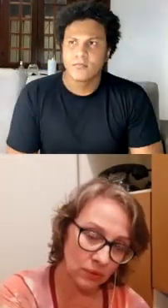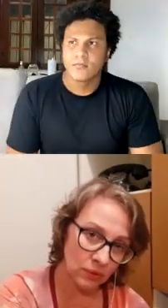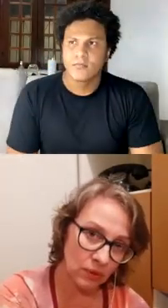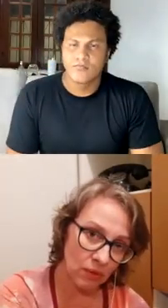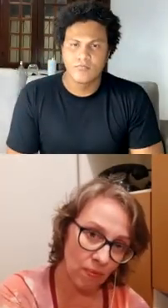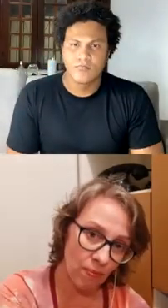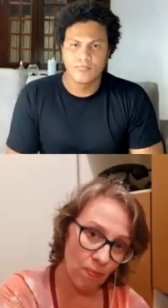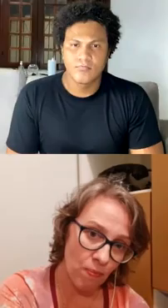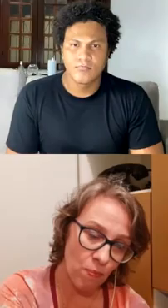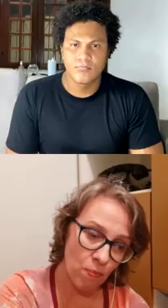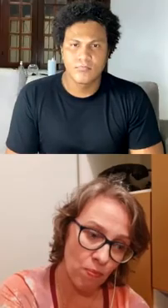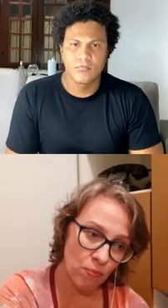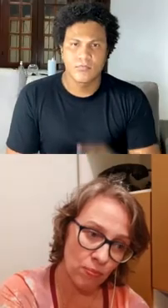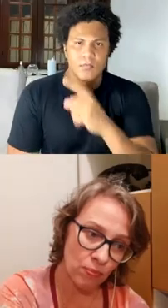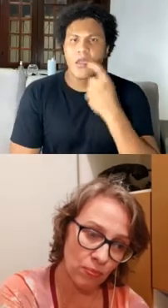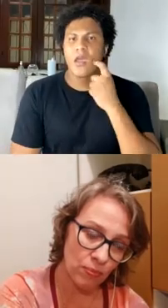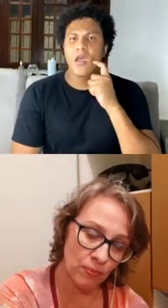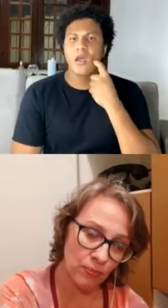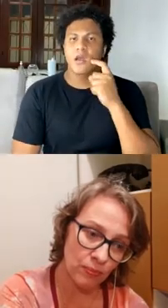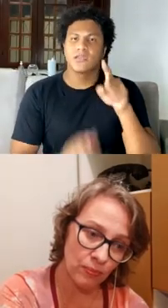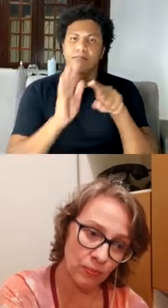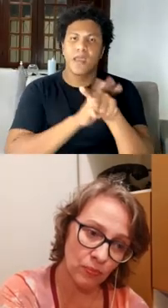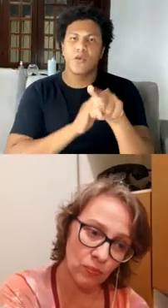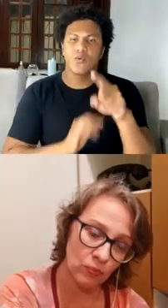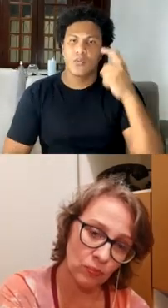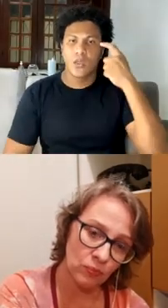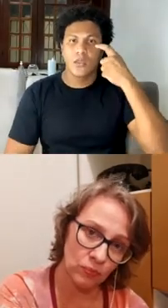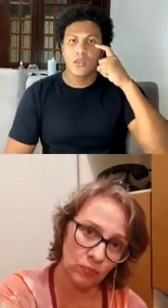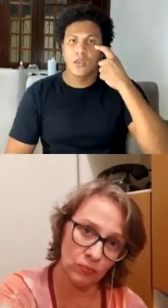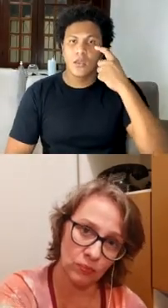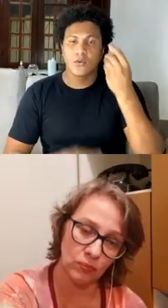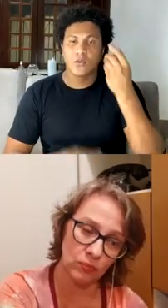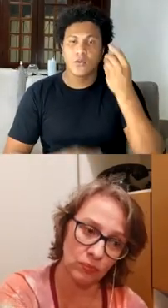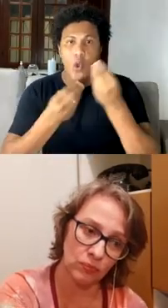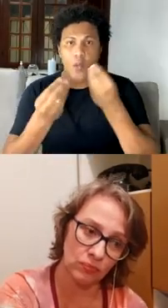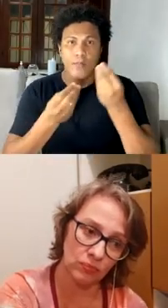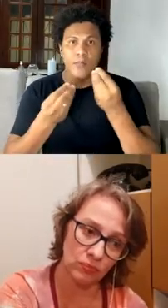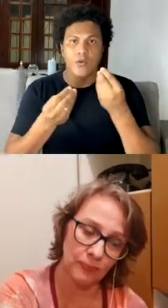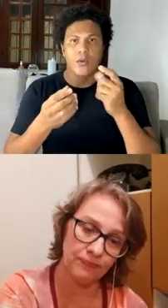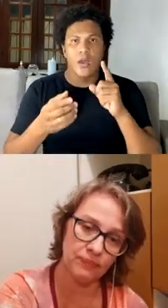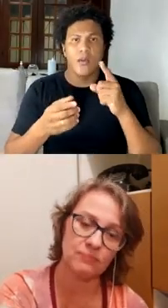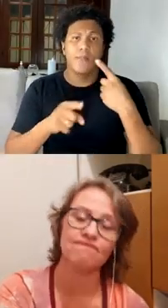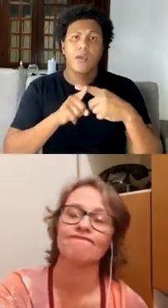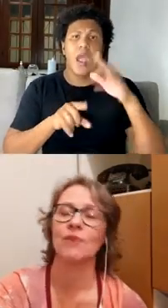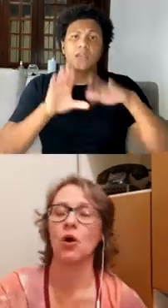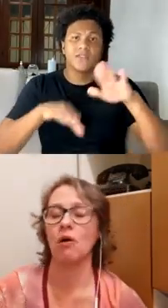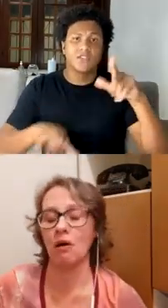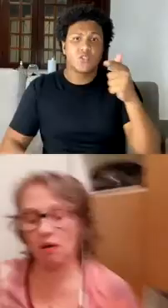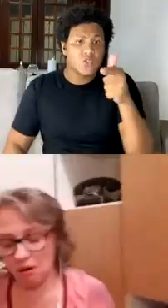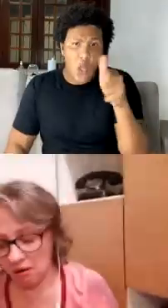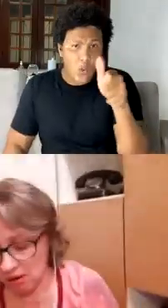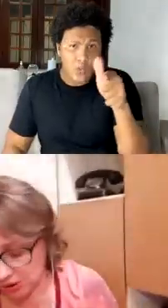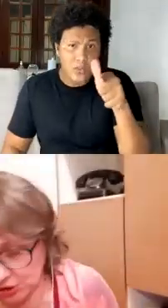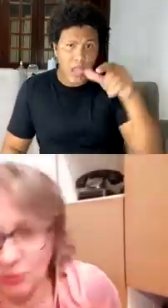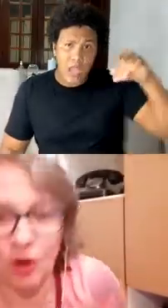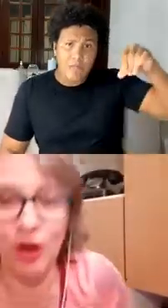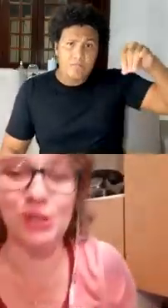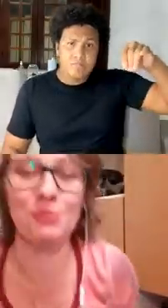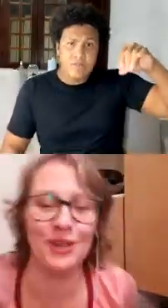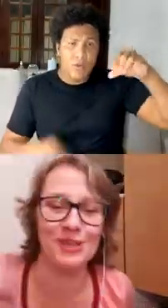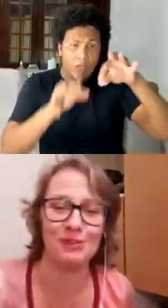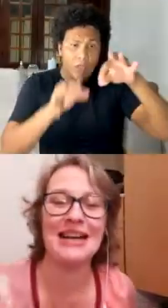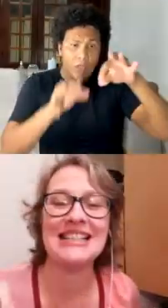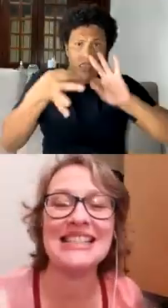falar, aproveitando esse assunto, se pode usar a saliva? Tem muita gente que não tem lubrificante e acaba usando a saliva, né? Ótimo. Se